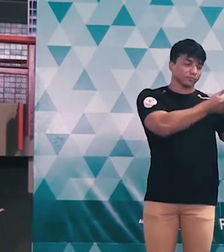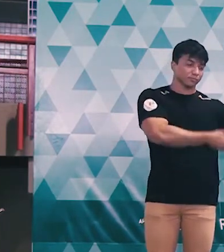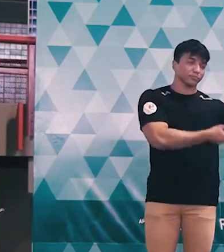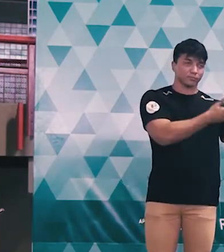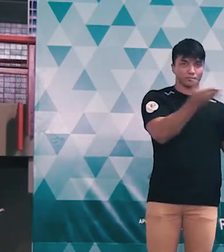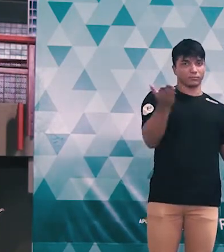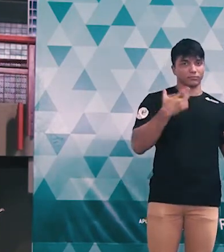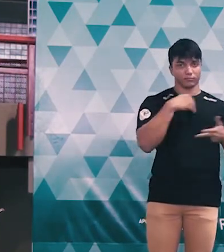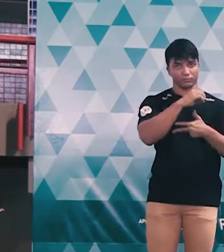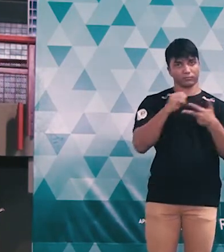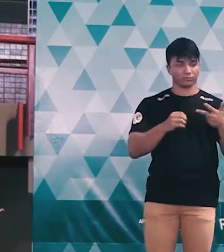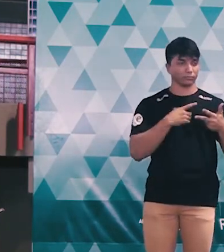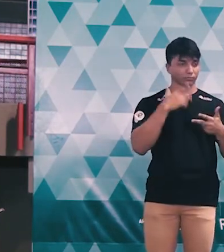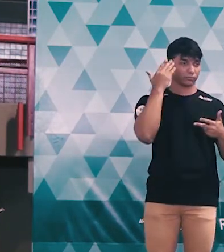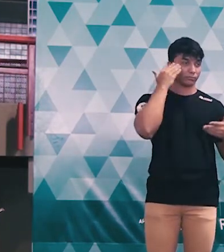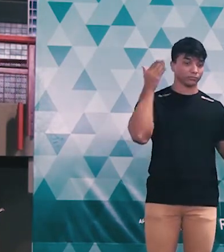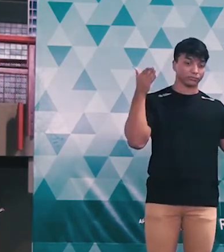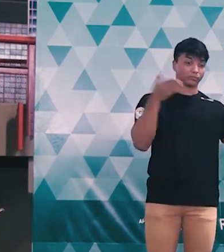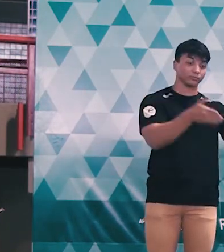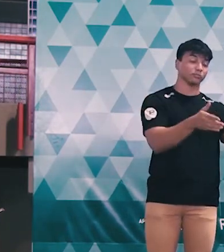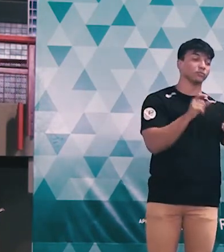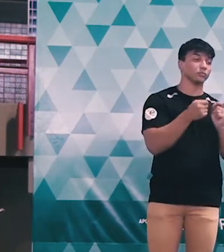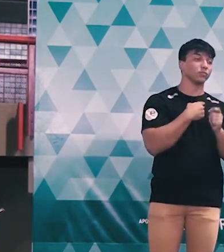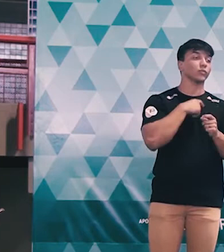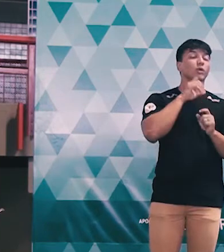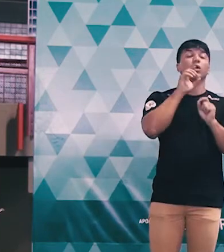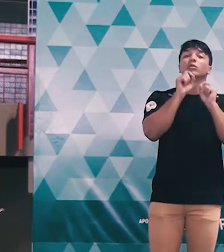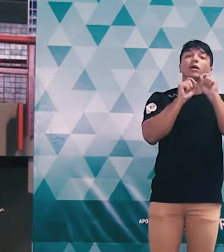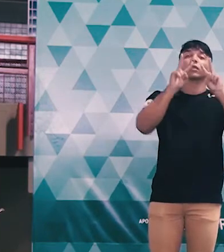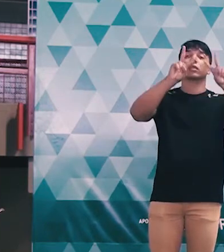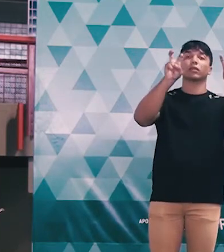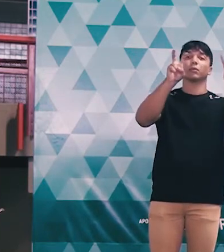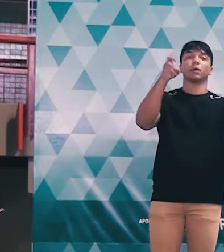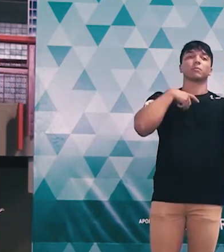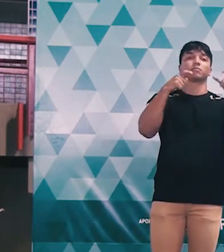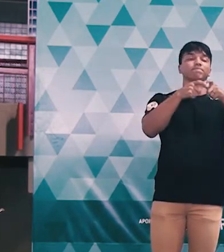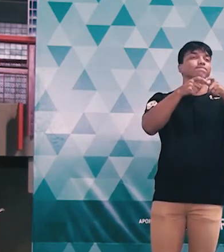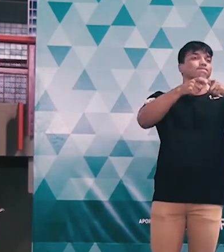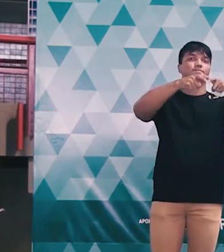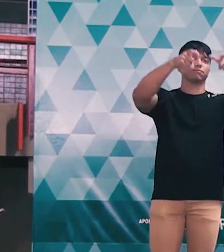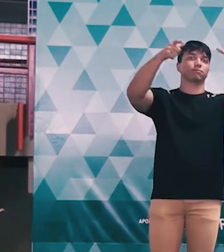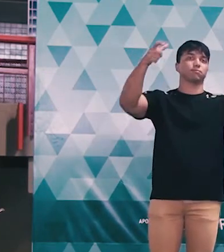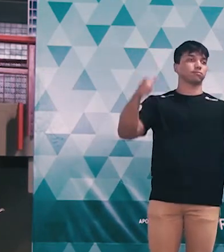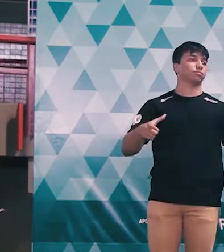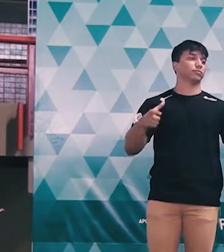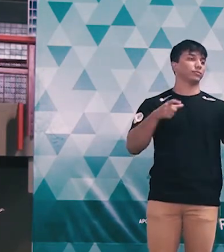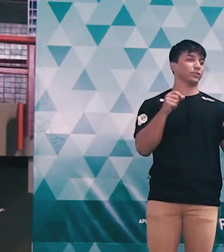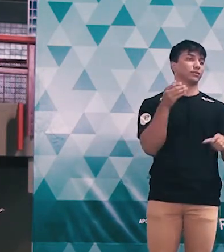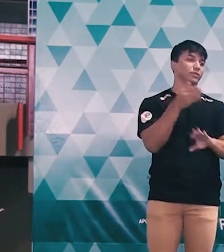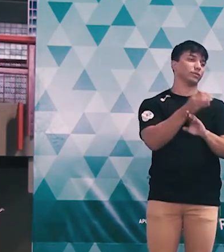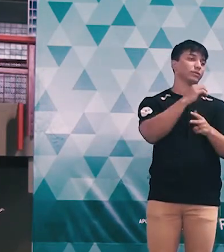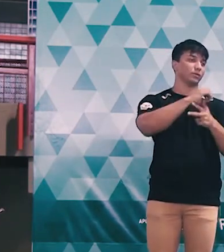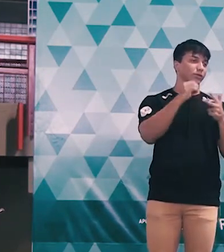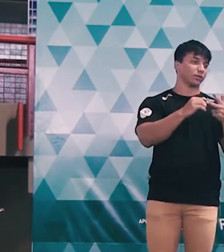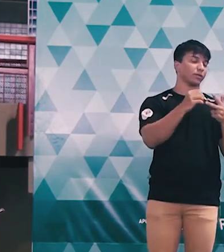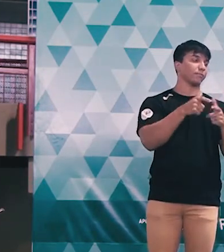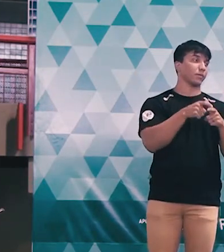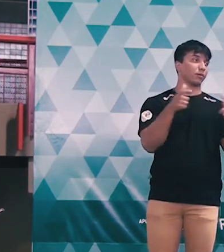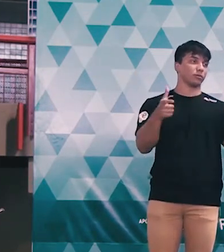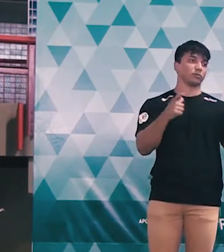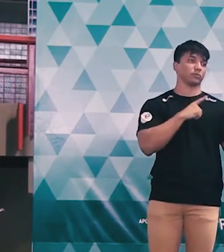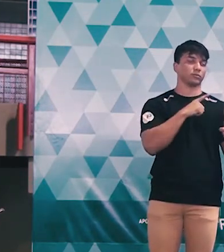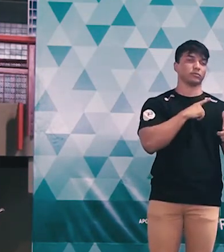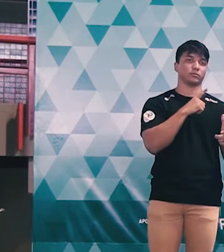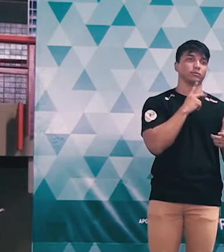vocês. Hoje a gente vai trabalhar, pessoal, simplesmente o tema que mais cai na prova do Enem. E por acaso,